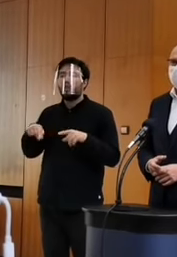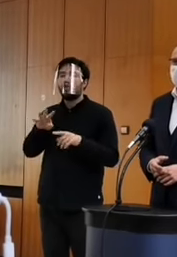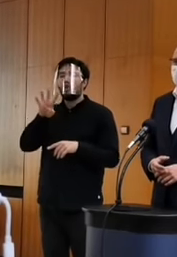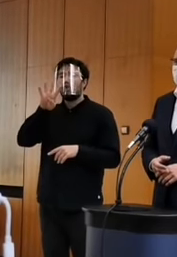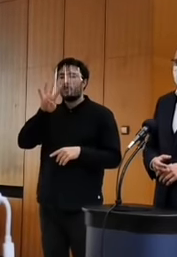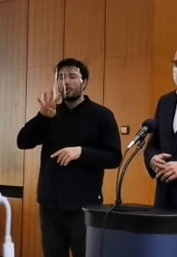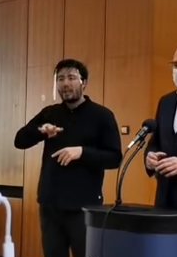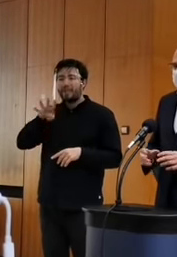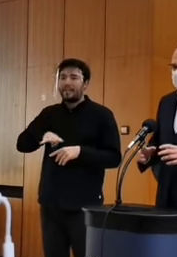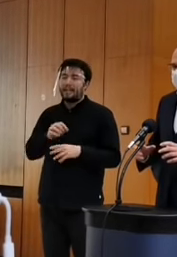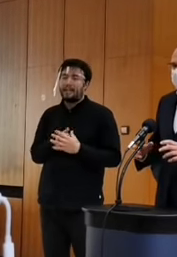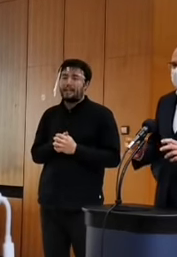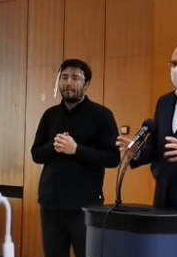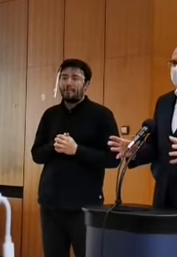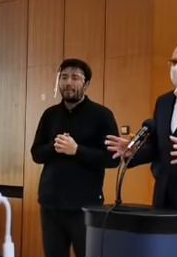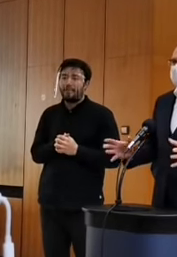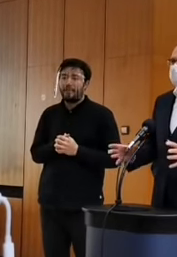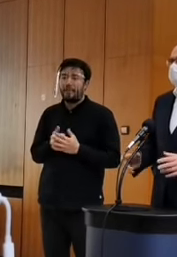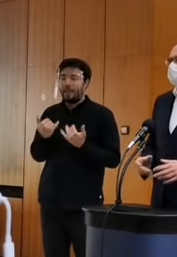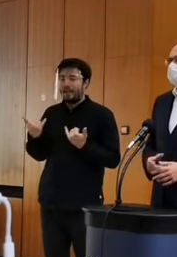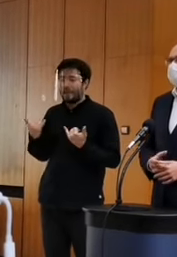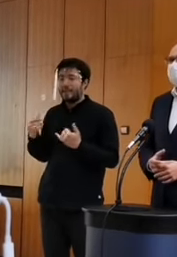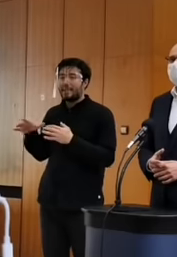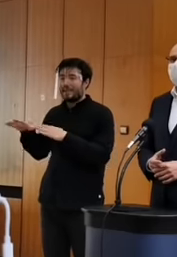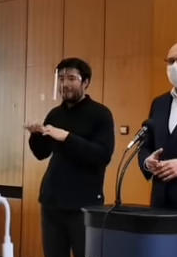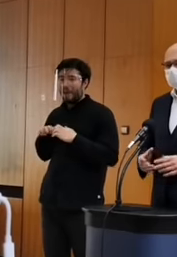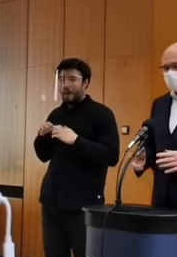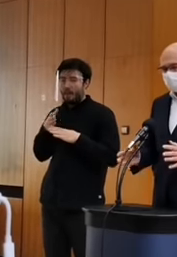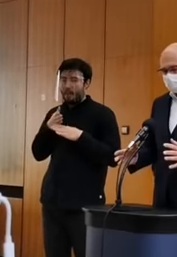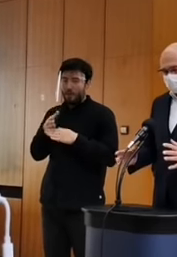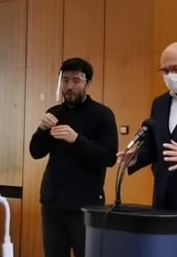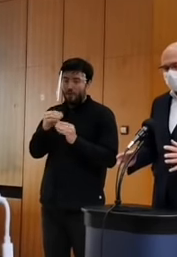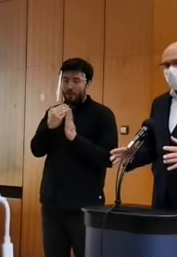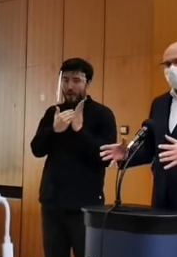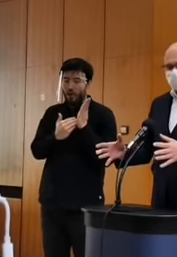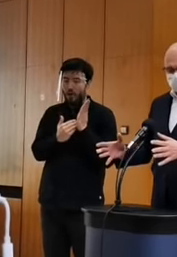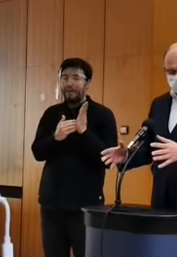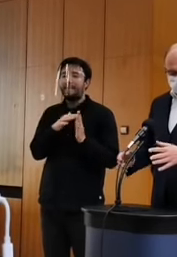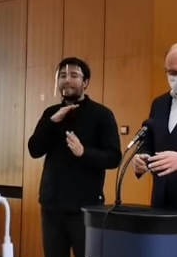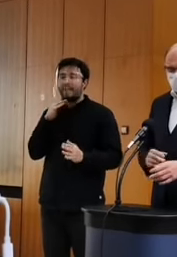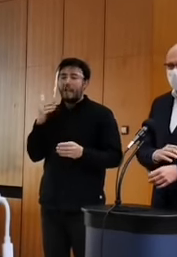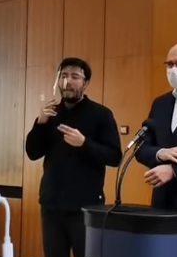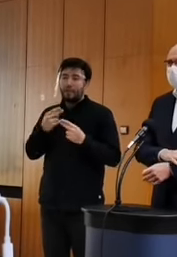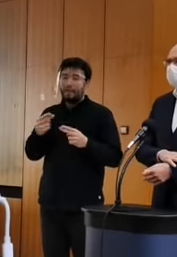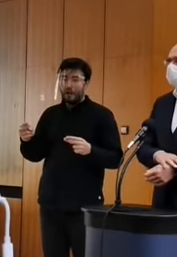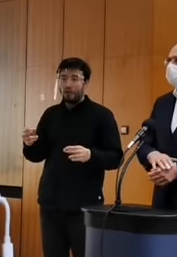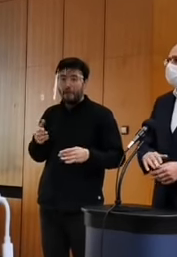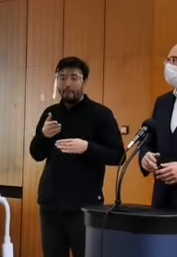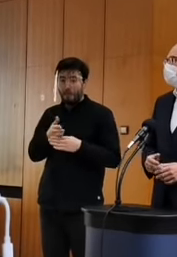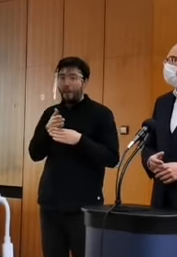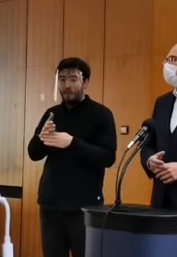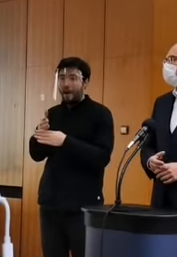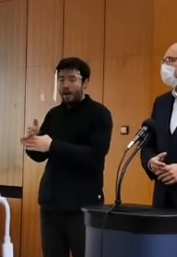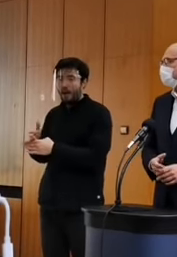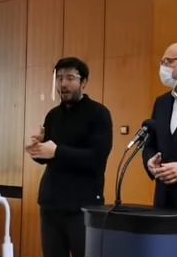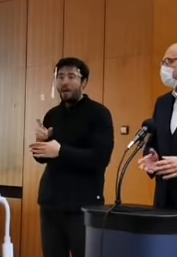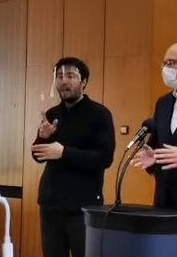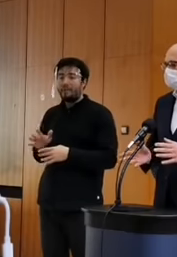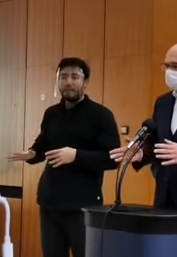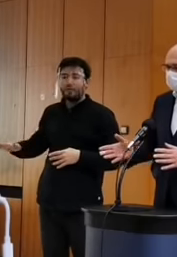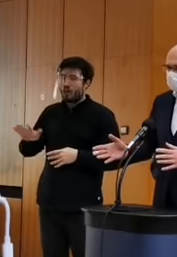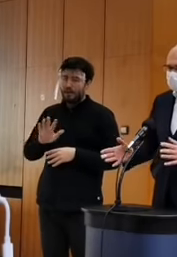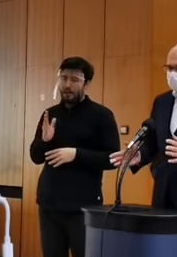mesiace. Tá pomoc, ktorá dnes je schválená v zákonoch, ona vo veľa prípadoch naozaj pomáha, ale nie vo